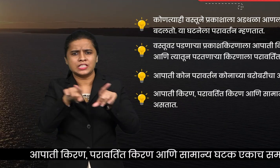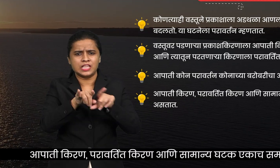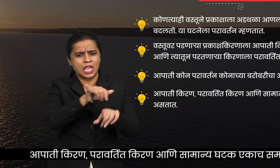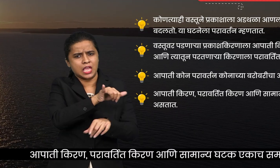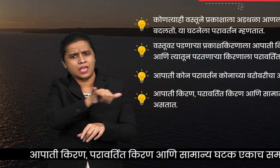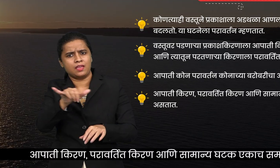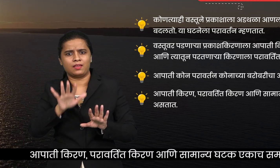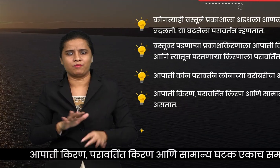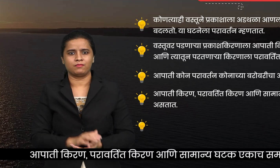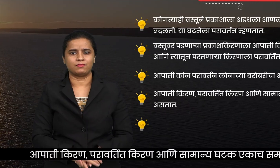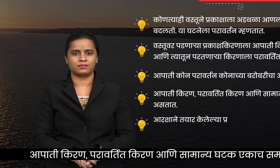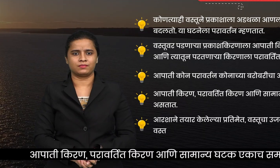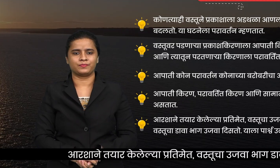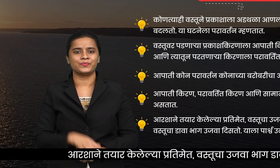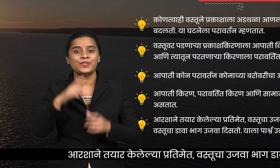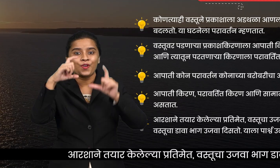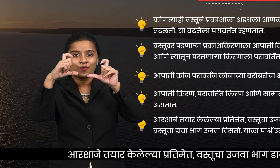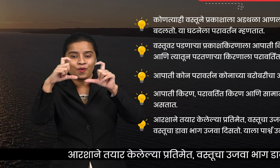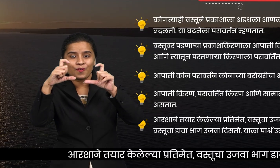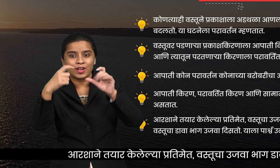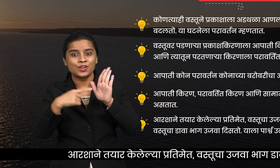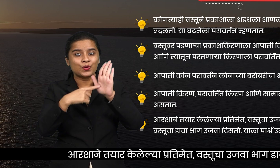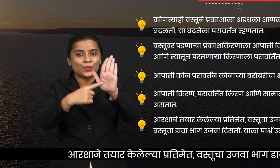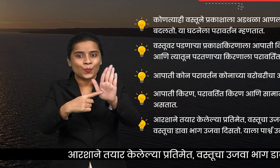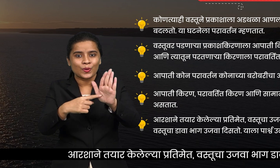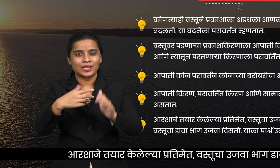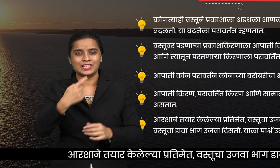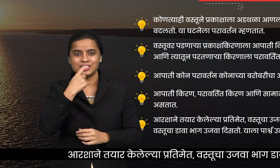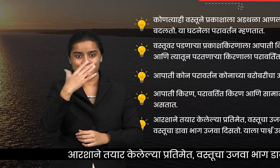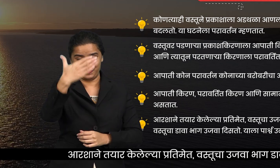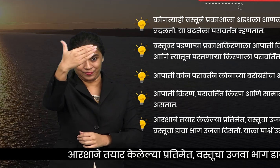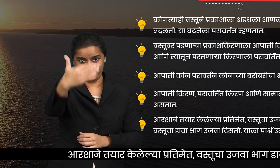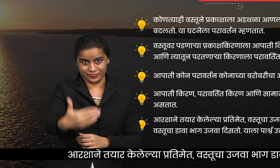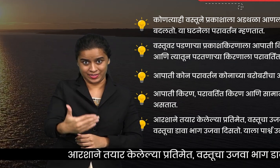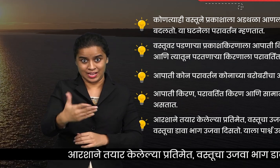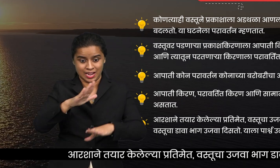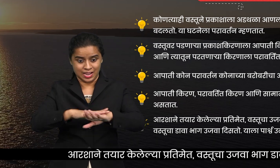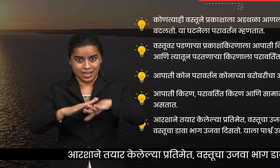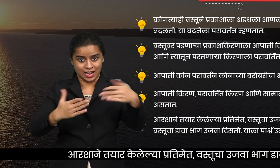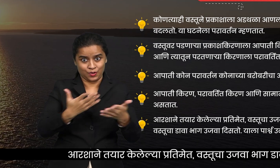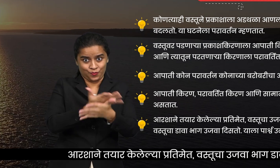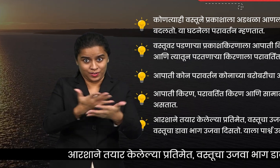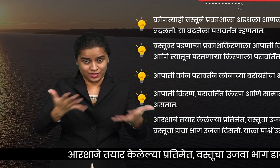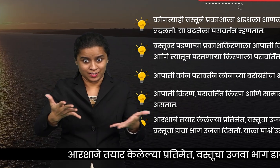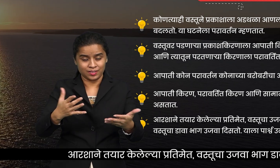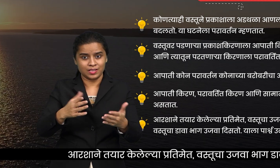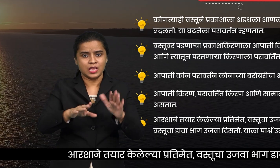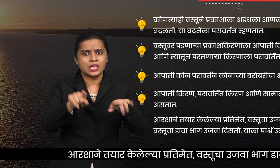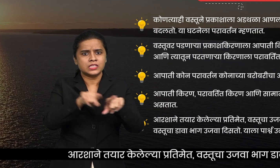घटक एकाच समतलात असतात. आरशाने तयार केलेली प्रतिमेत वस्तूचा उजवा भाग डावीकडे